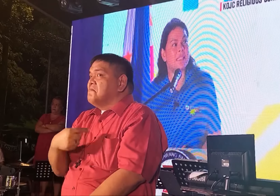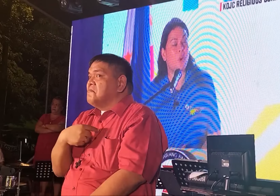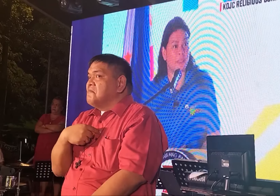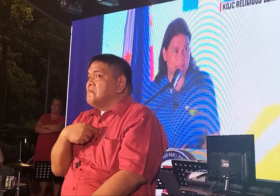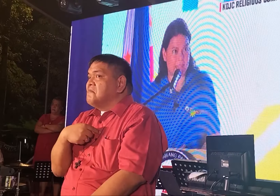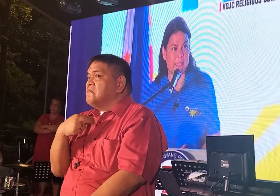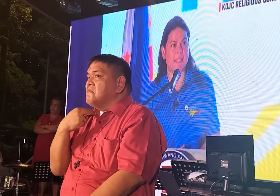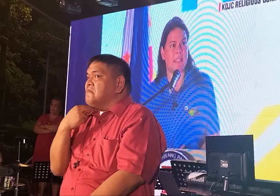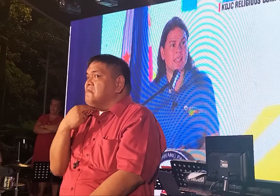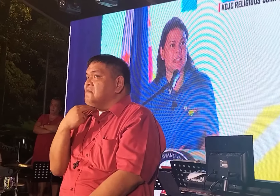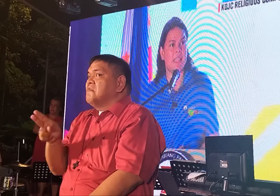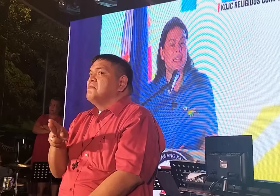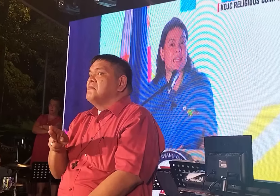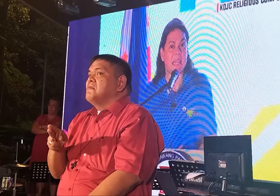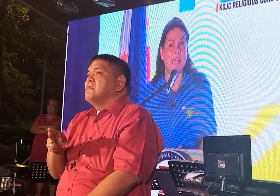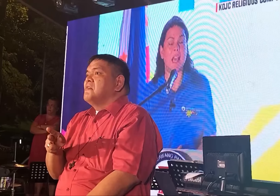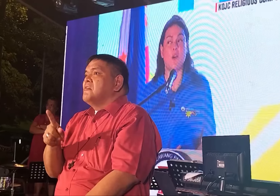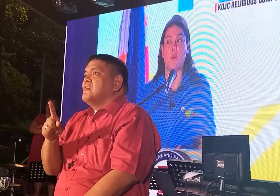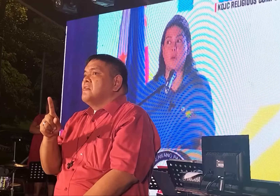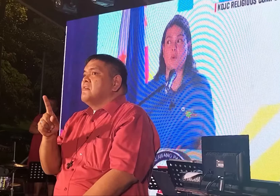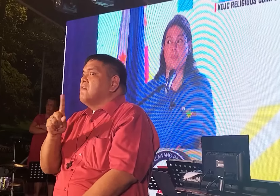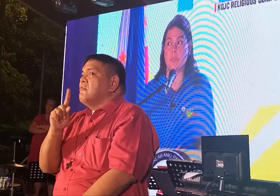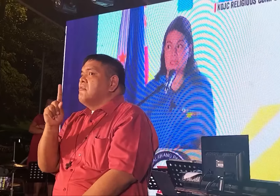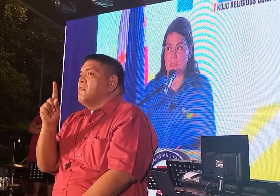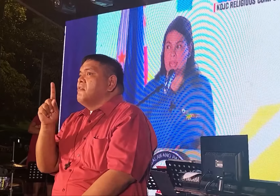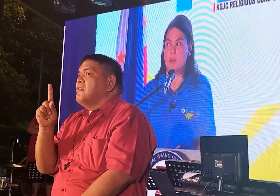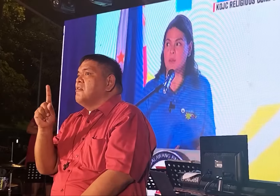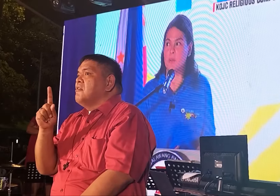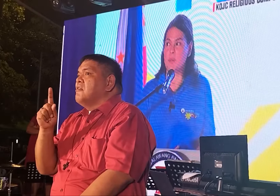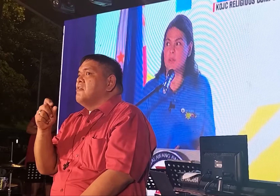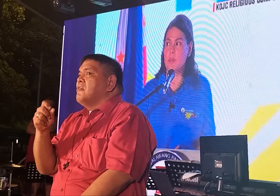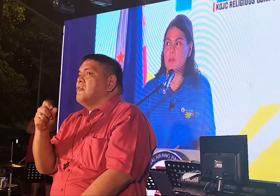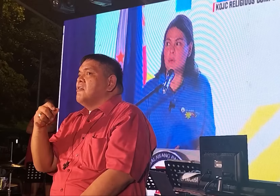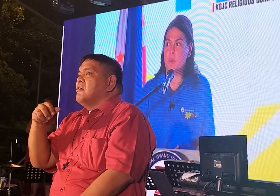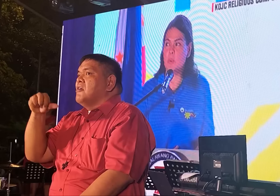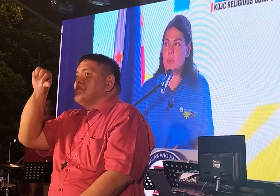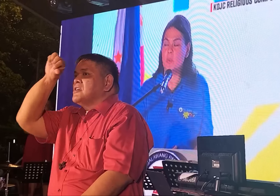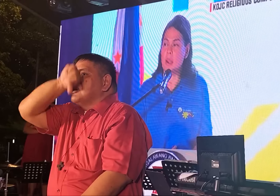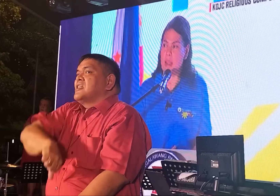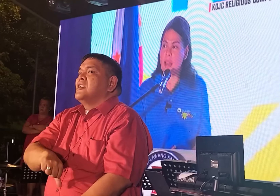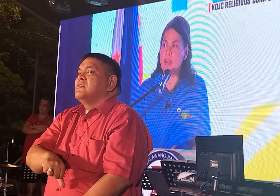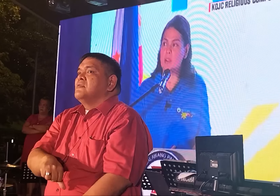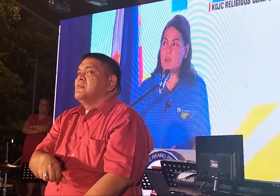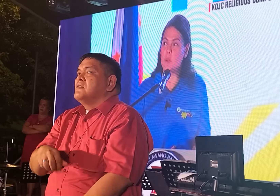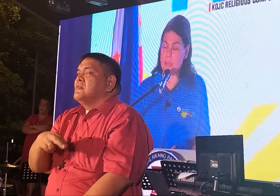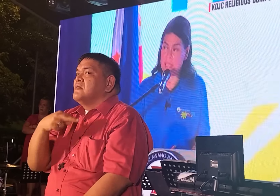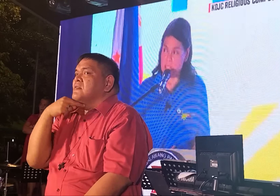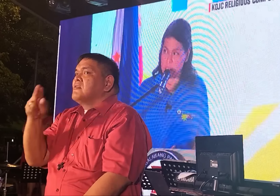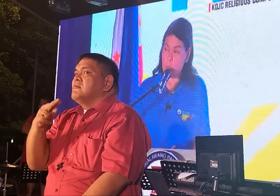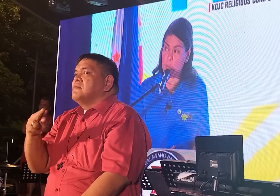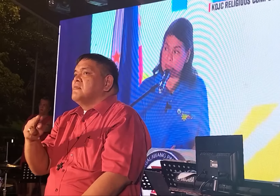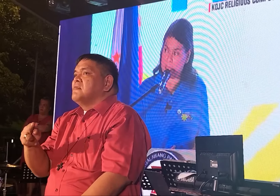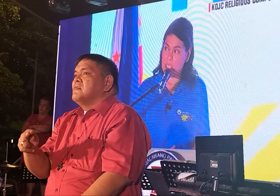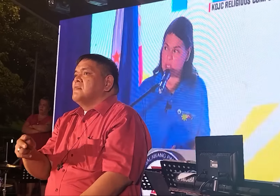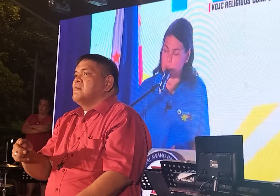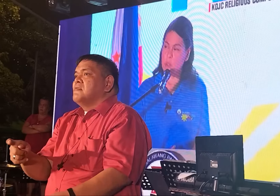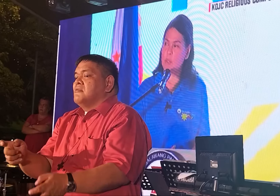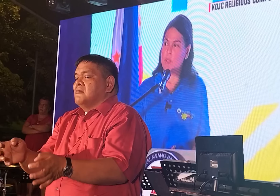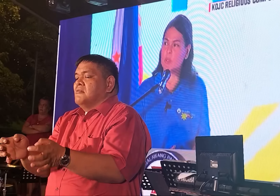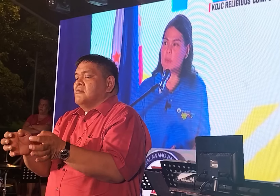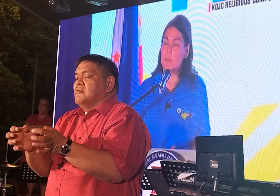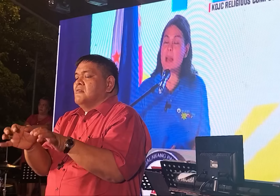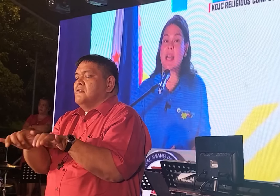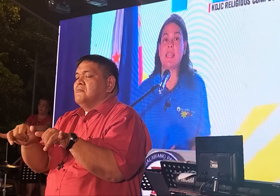walang contest. Hindi ako matatalo. Walang